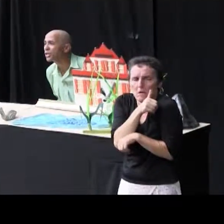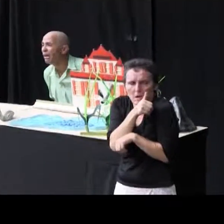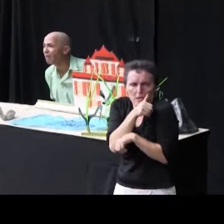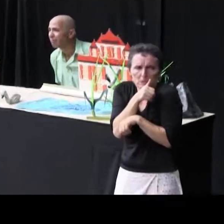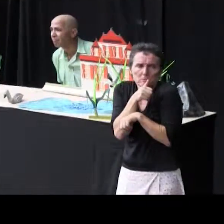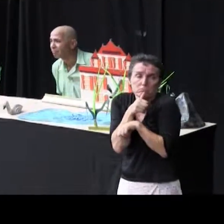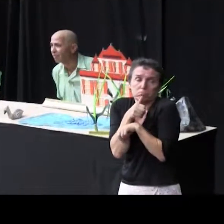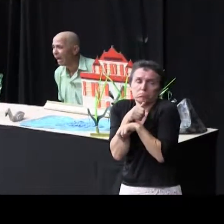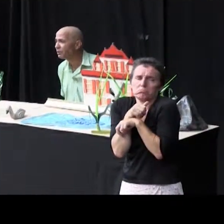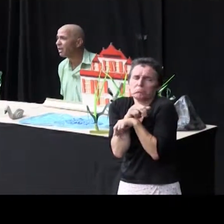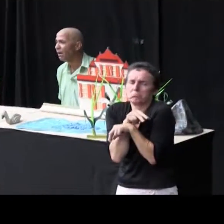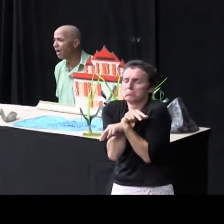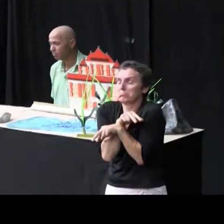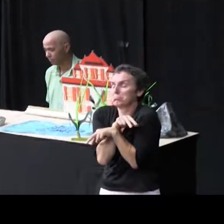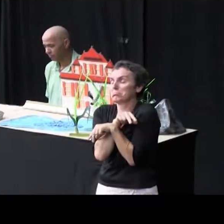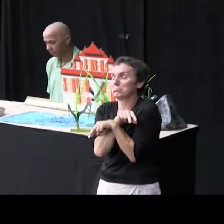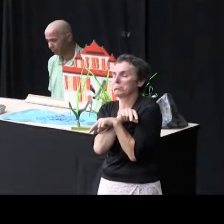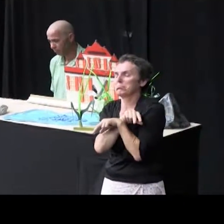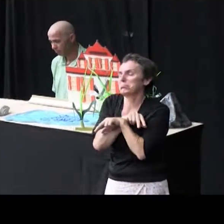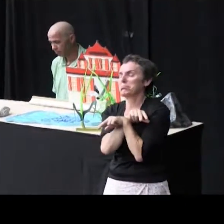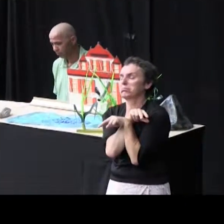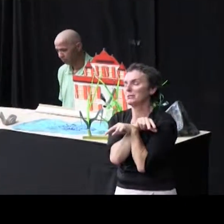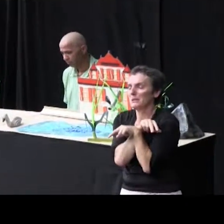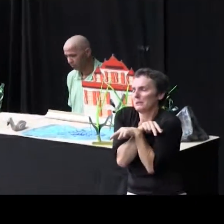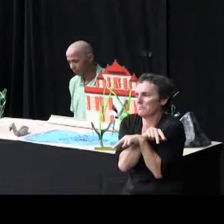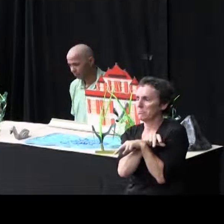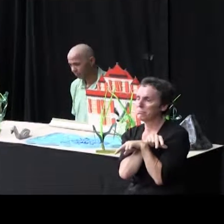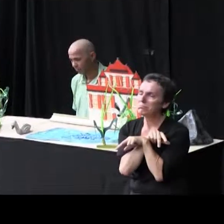sont tous seuls à Théala.